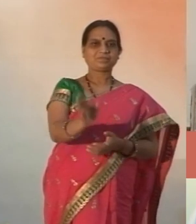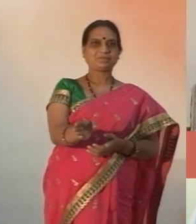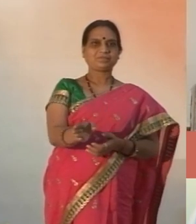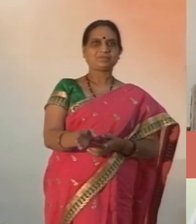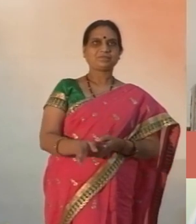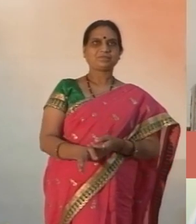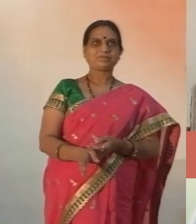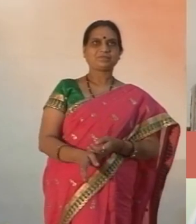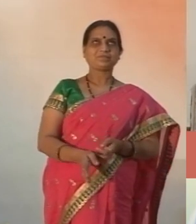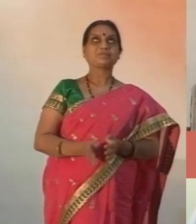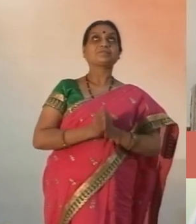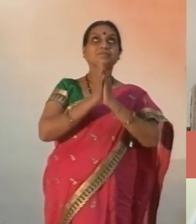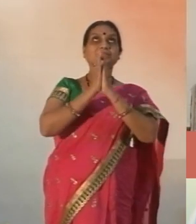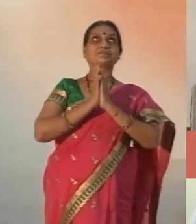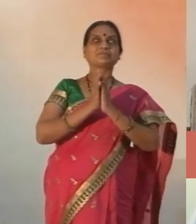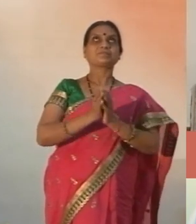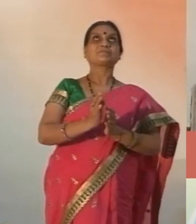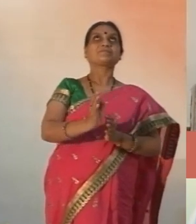खुदा दोस्त की तरफ बढ़ाते हैं